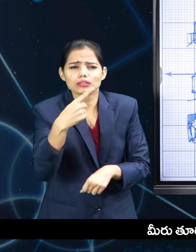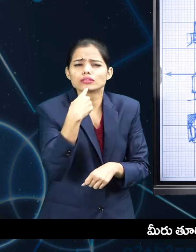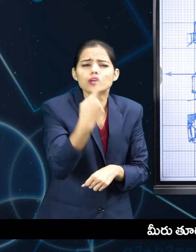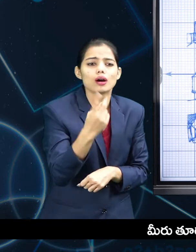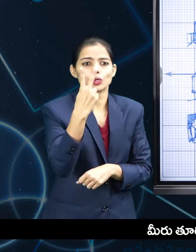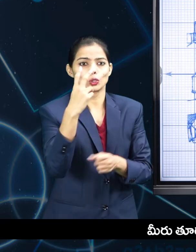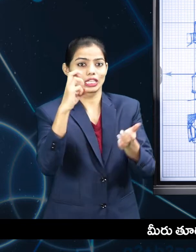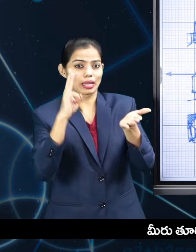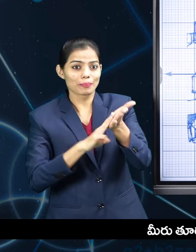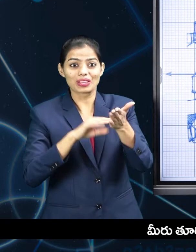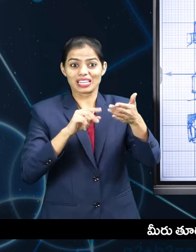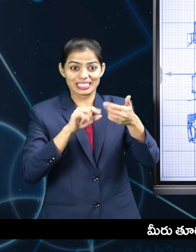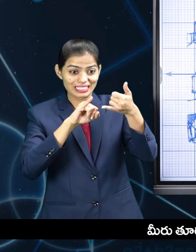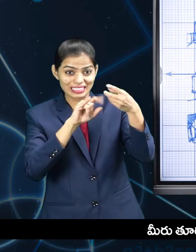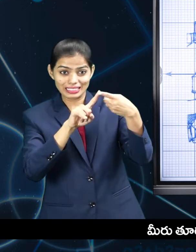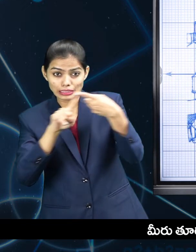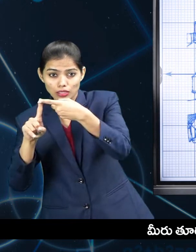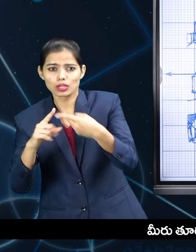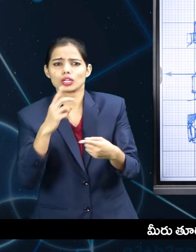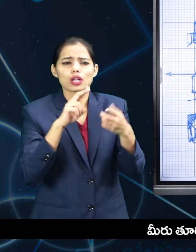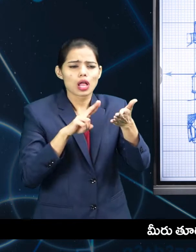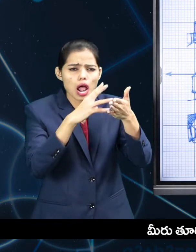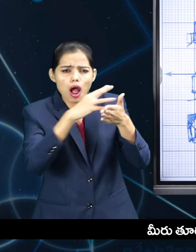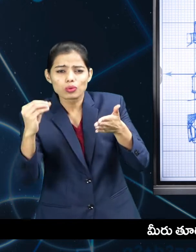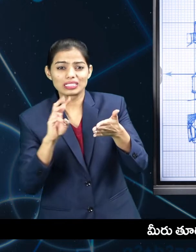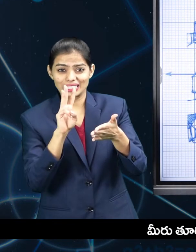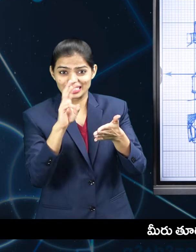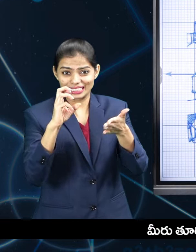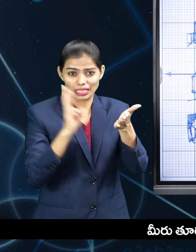కూడా చెప్పవచ్చు మరియు ఉత్తరానికి 3 సెంటీమీటర్లు.